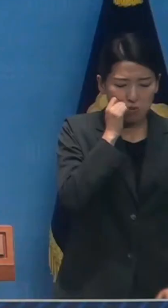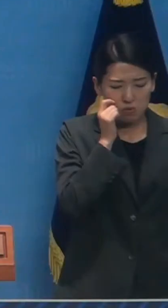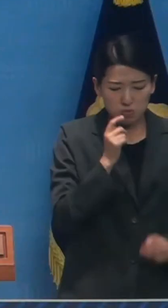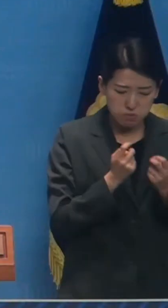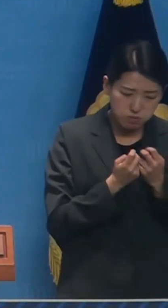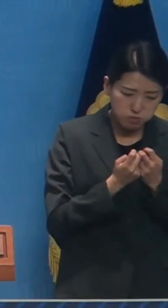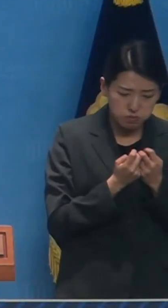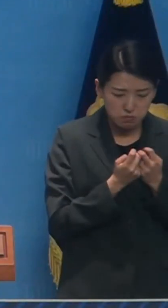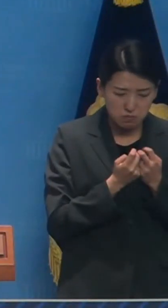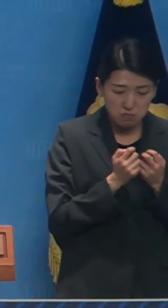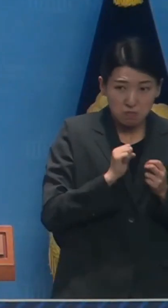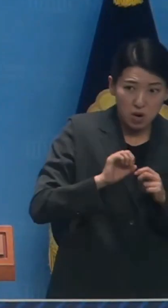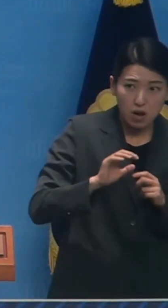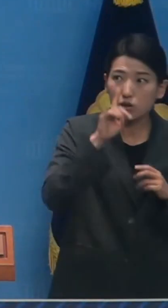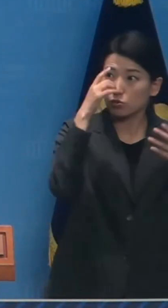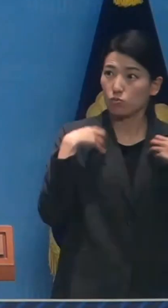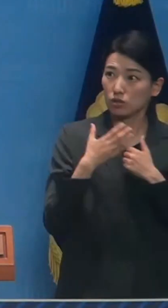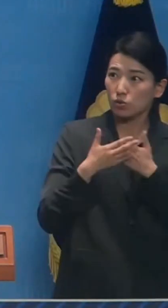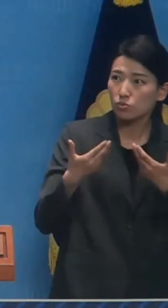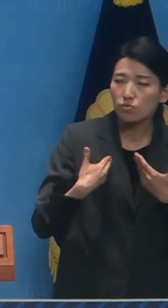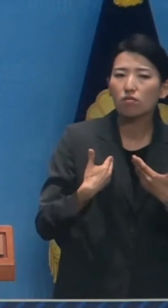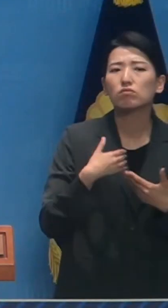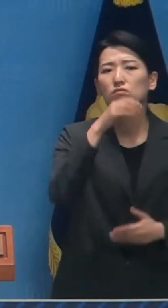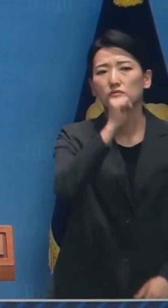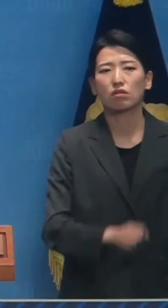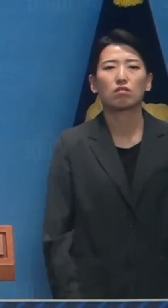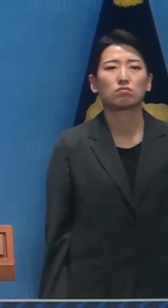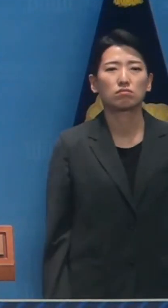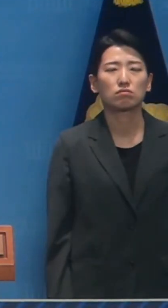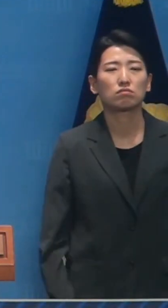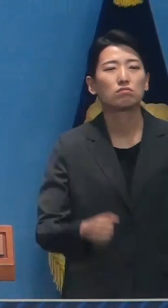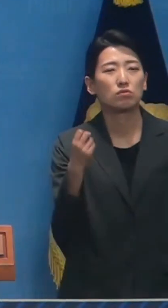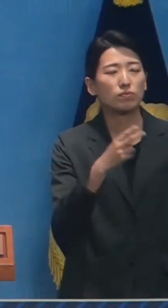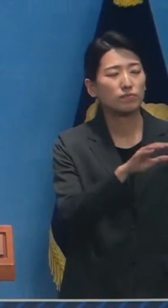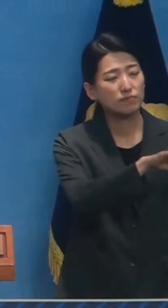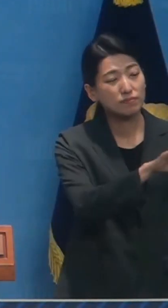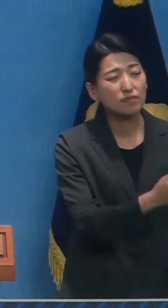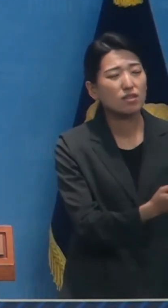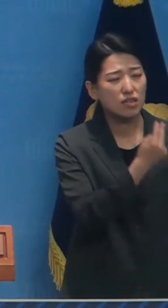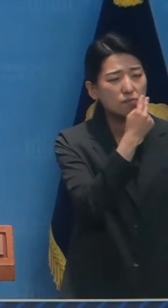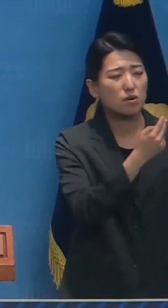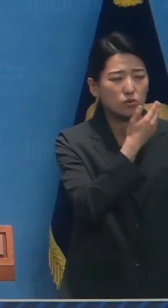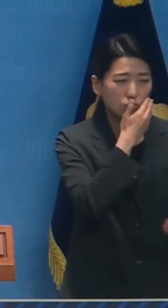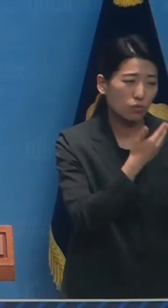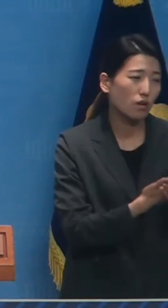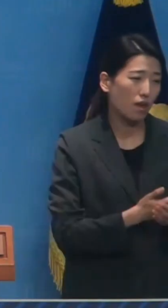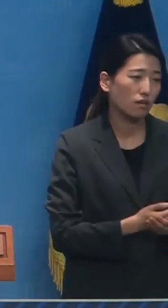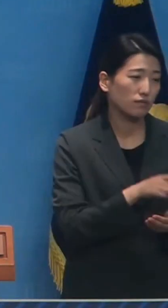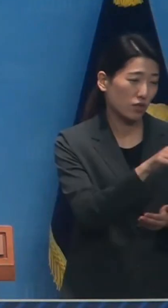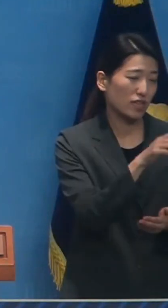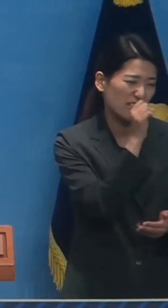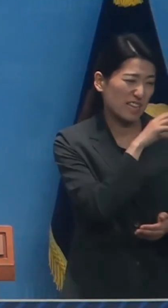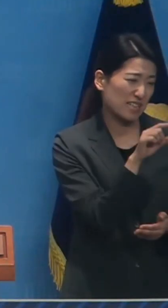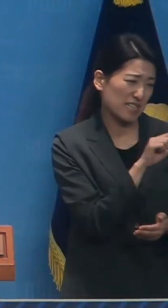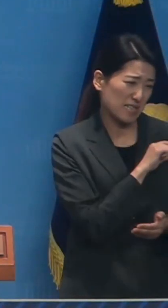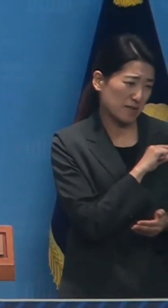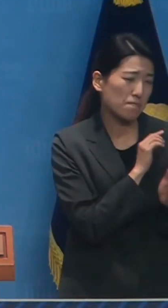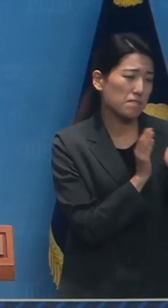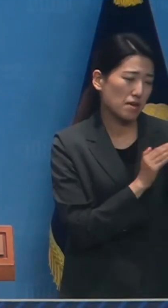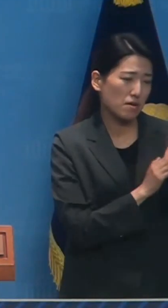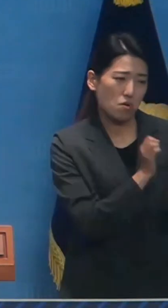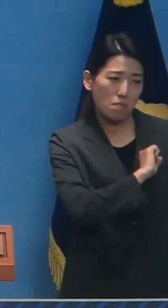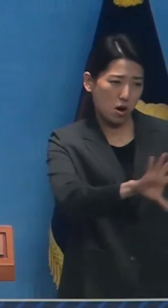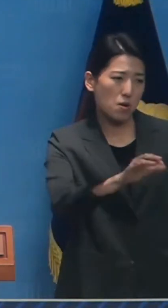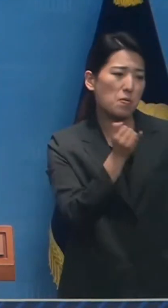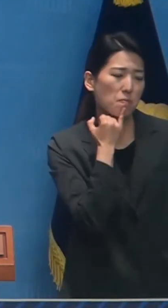지원해야 합니다. 둘째, 생명이 소중하니 인명으로 버려라. 너희는 버려진 아이고 구조된 아이다라고 정부는